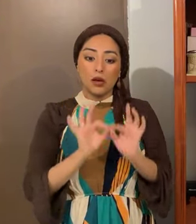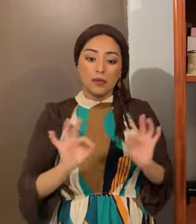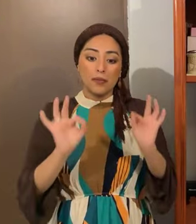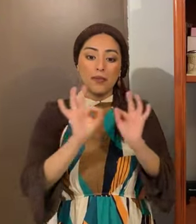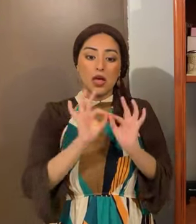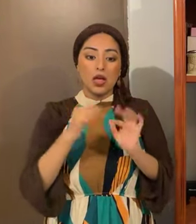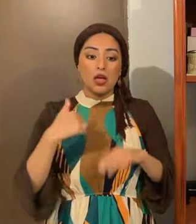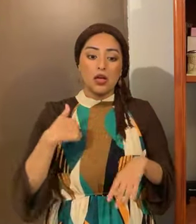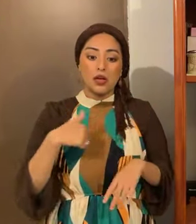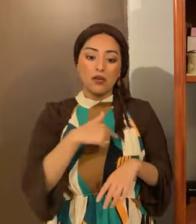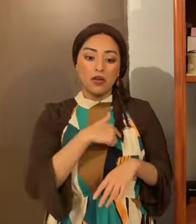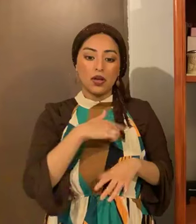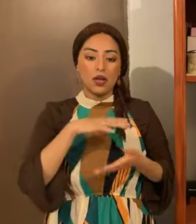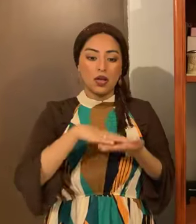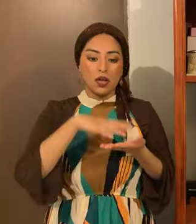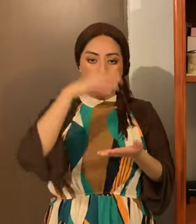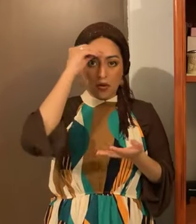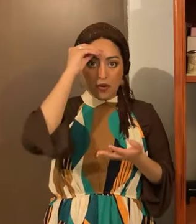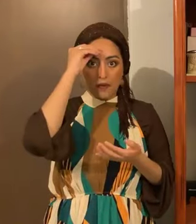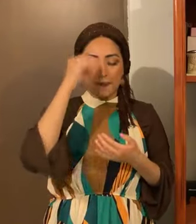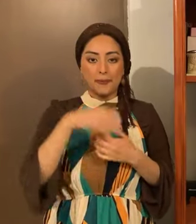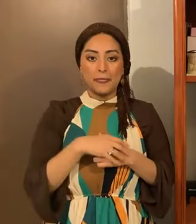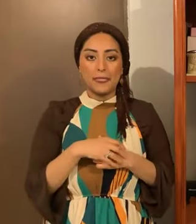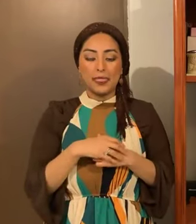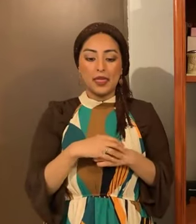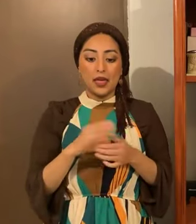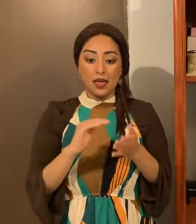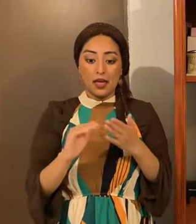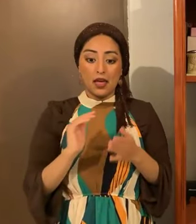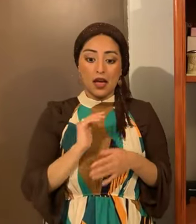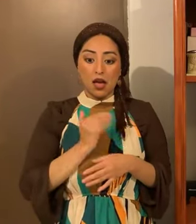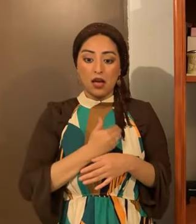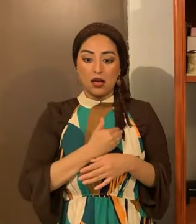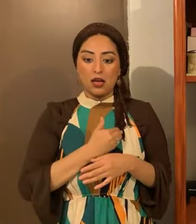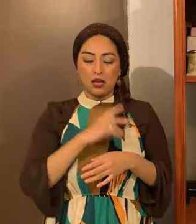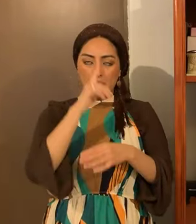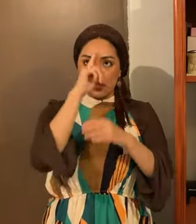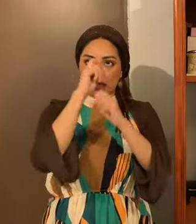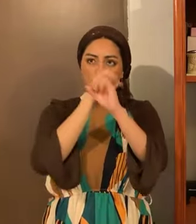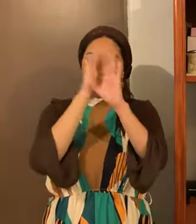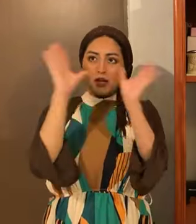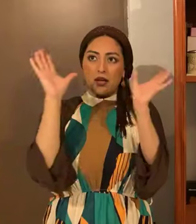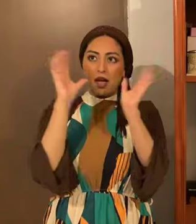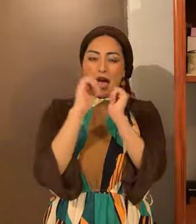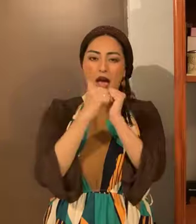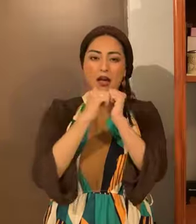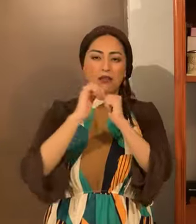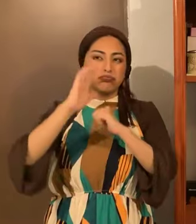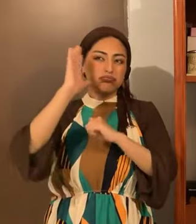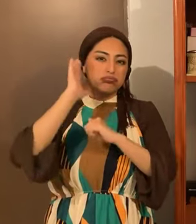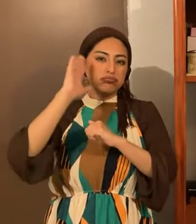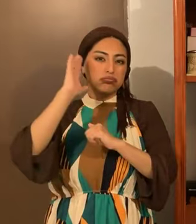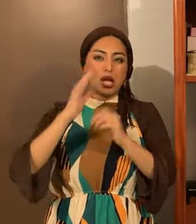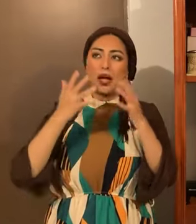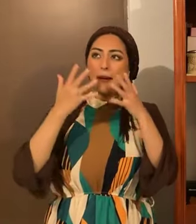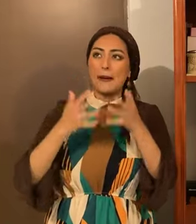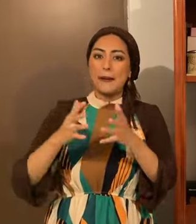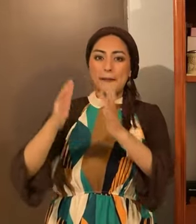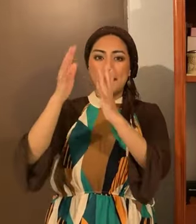vayamos aprendiendo y que así eso nos permite imaginarnos cómo se hacía la exaltación en tiempos antiguos.